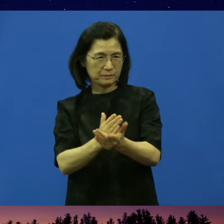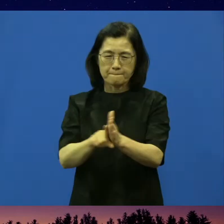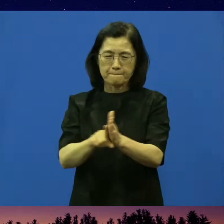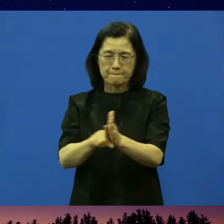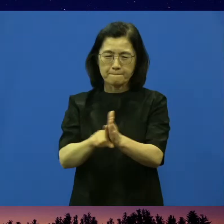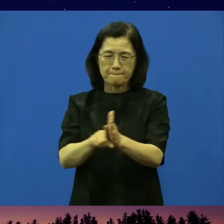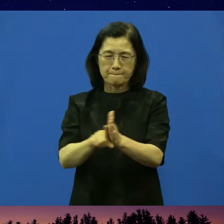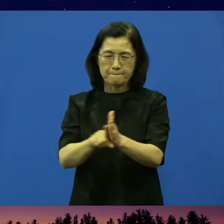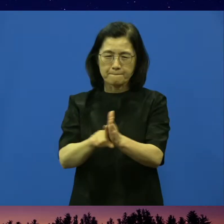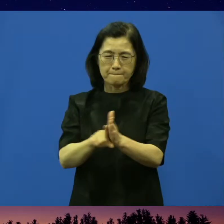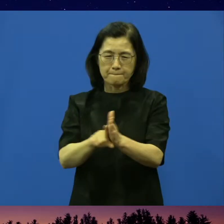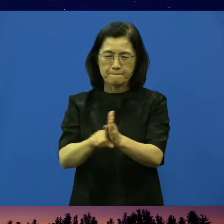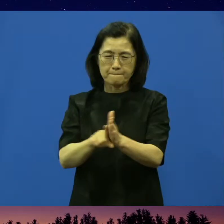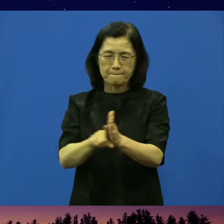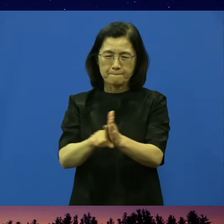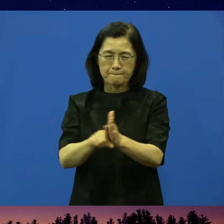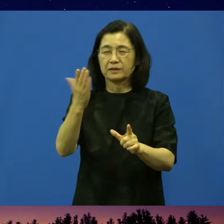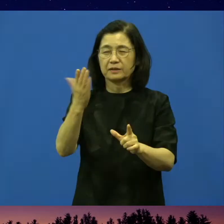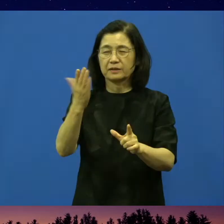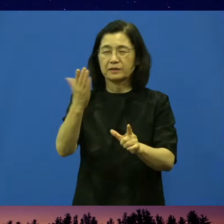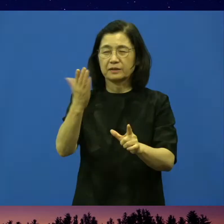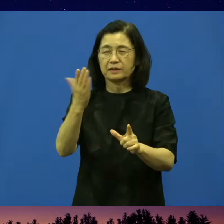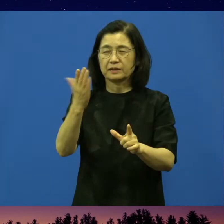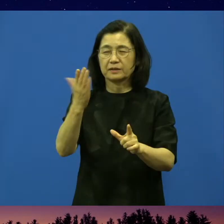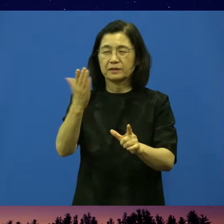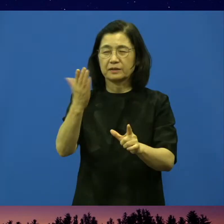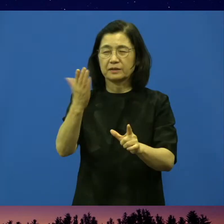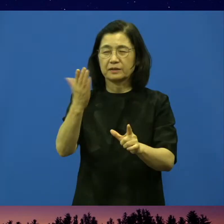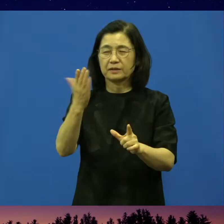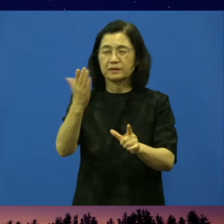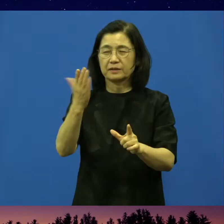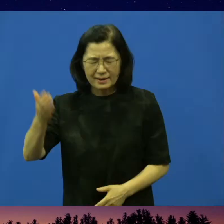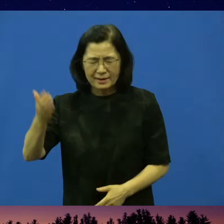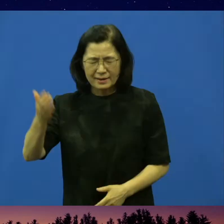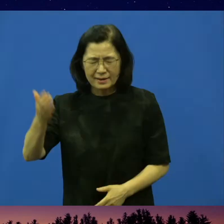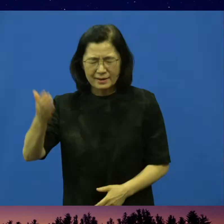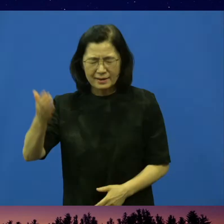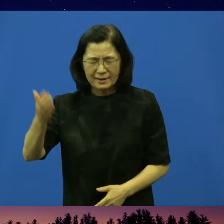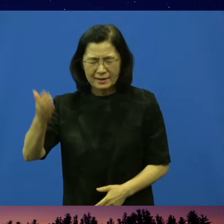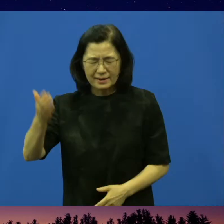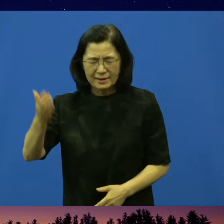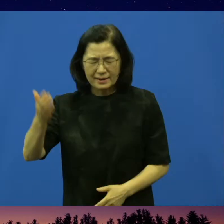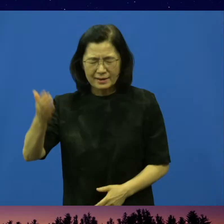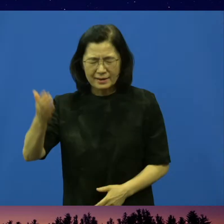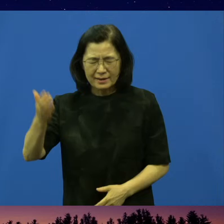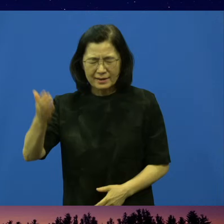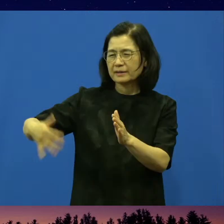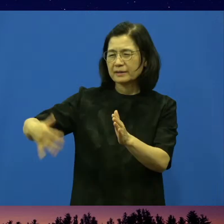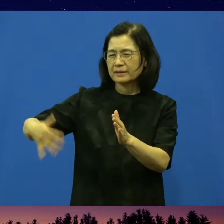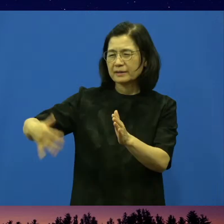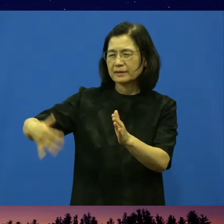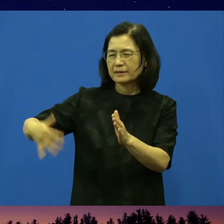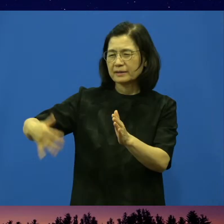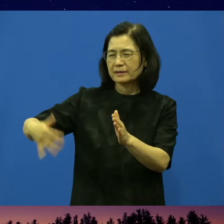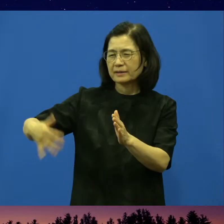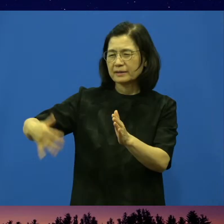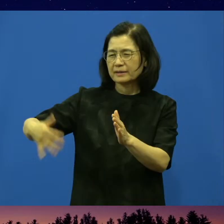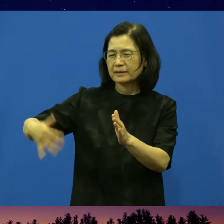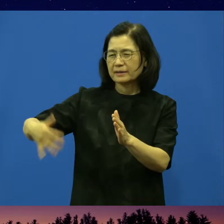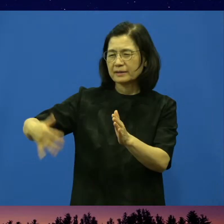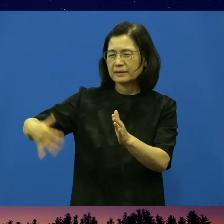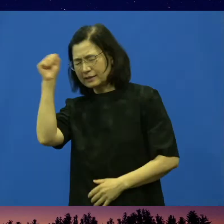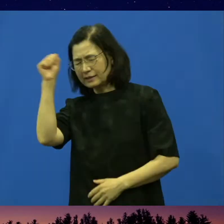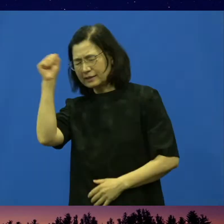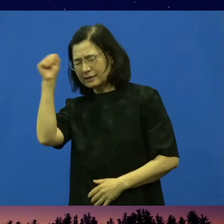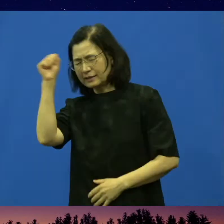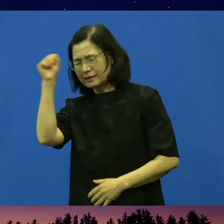궁시렁거리고, 그건 내 애국으로 돌아가죠. 옛날에 좋았다 그러고, 세상 살 때가 좋았다 그러고, 내 안 믿는 친구가 훨씬 더 나보다 더